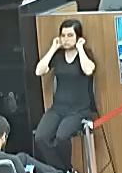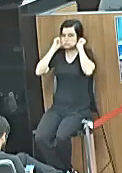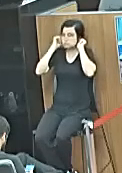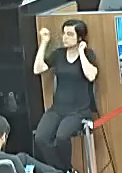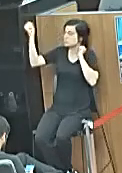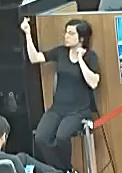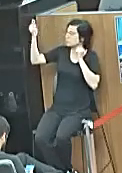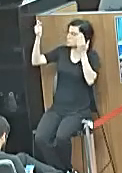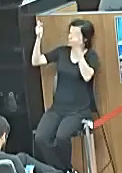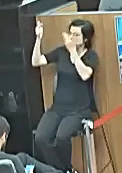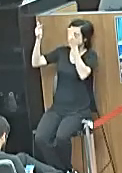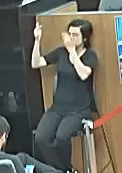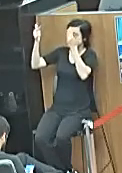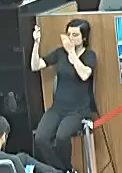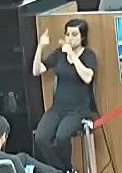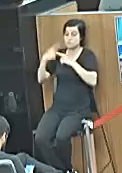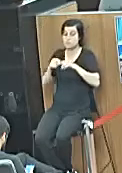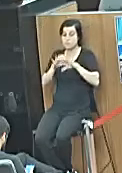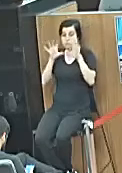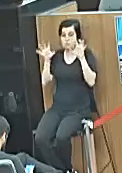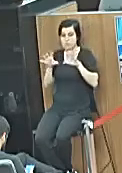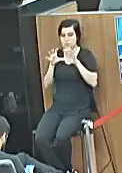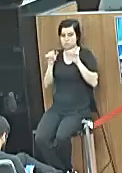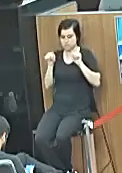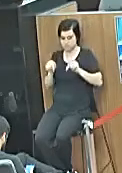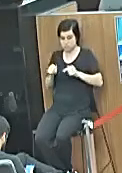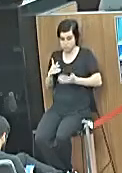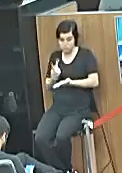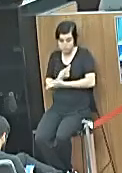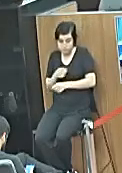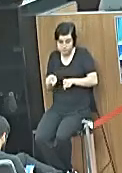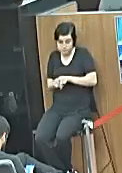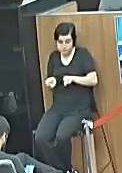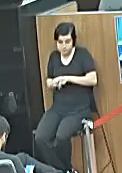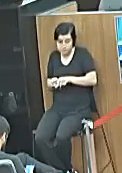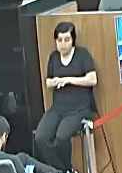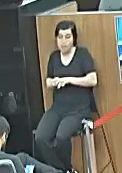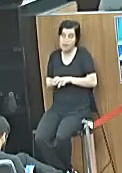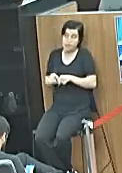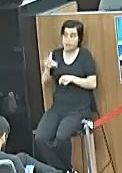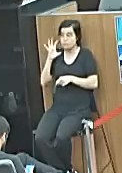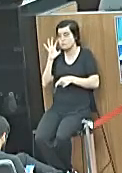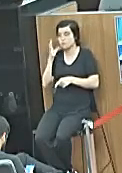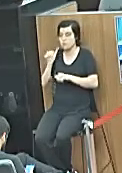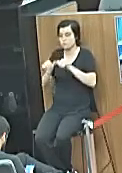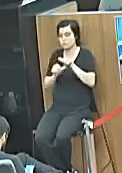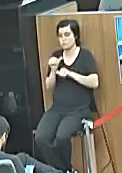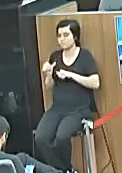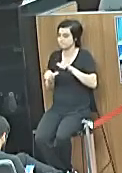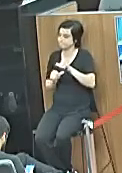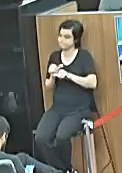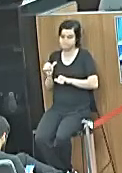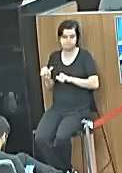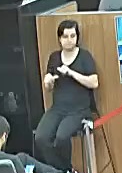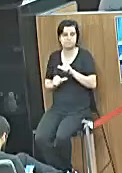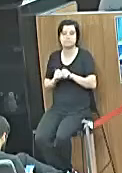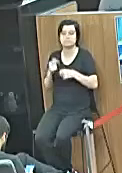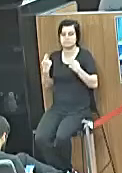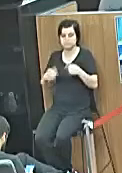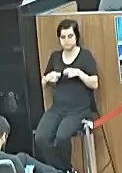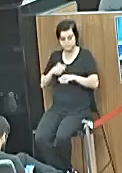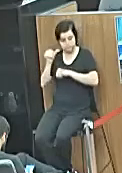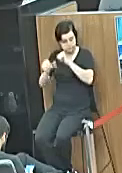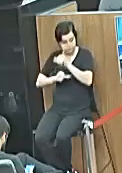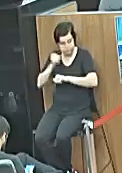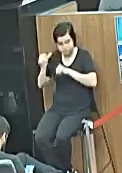a fumaça nós vamos parece acontecer aqui para poder tomar uma medida mais drástica não há esse tem que